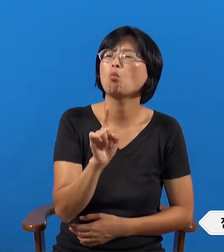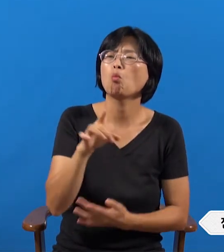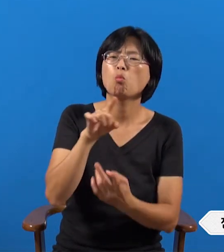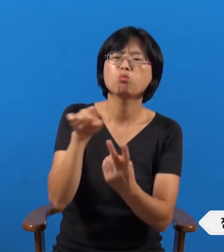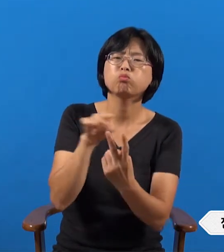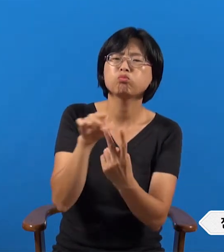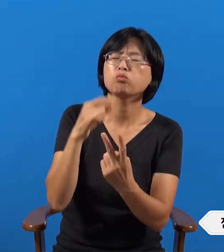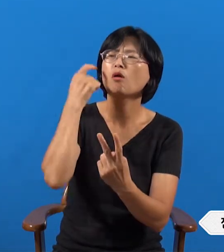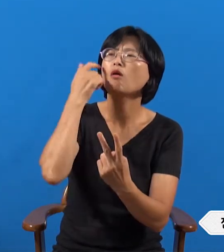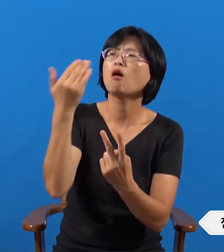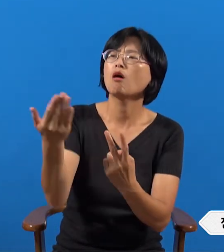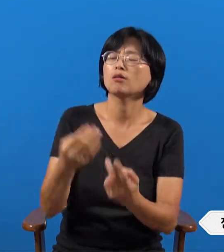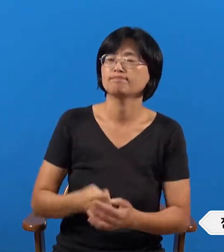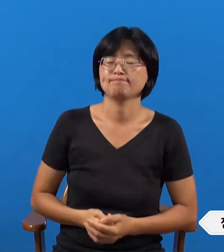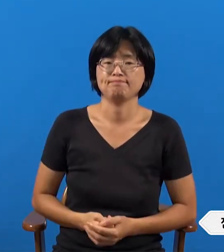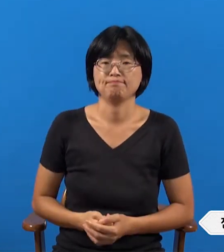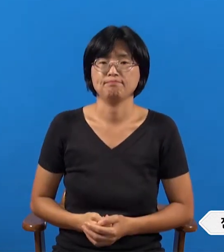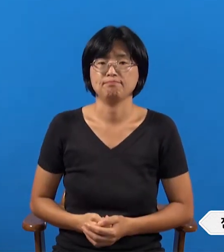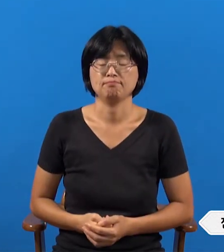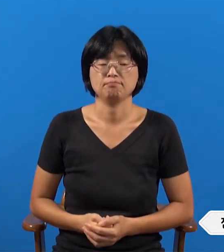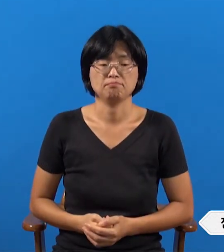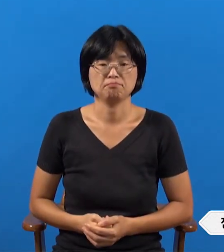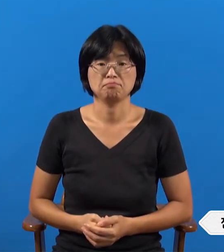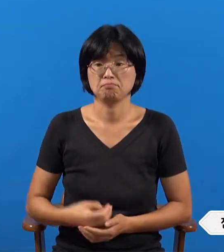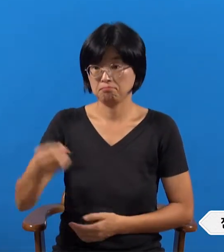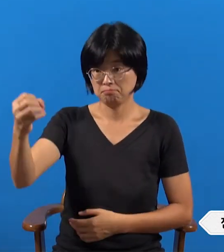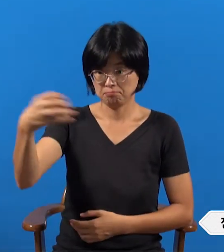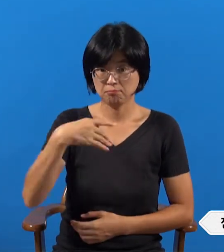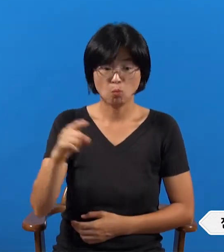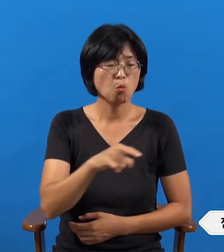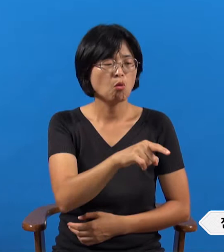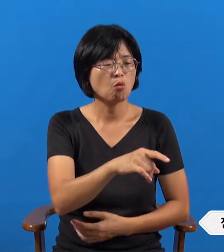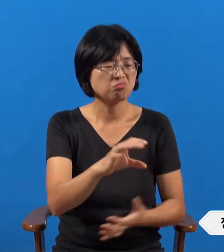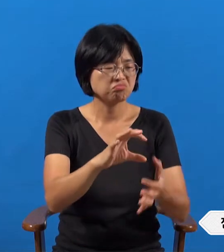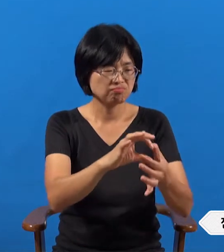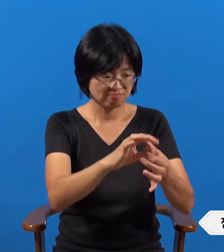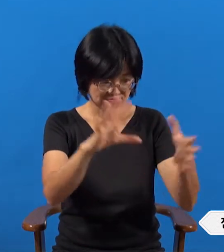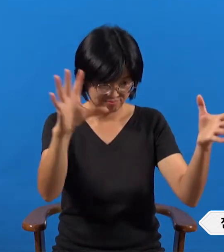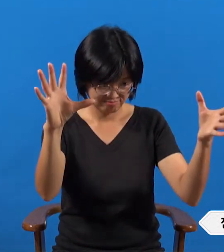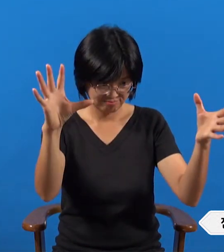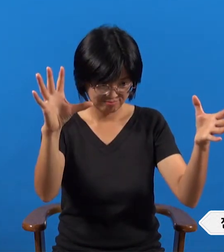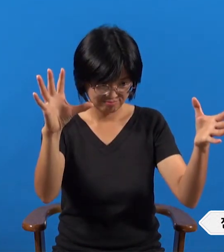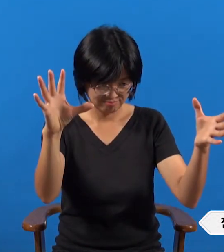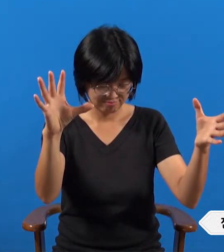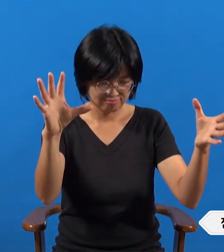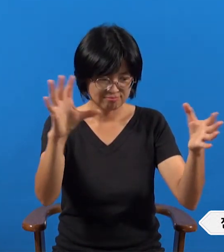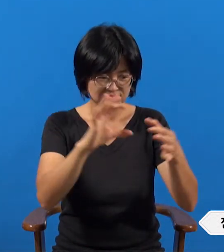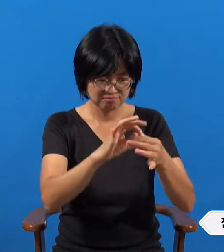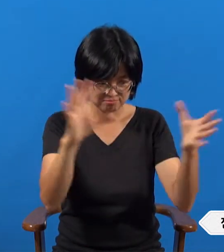베이스입니까? 그분은 제게 이렇게 말씀했습니다. 관계없어.